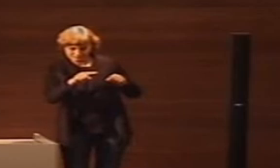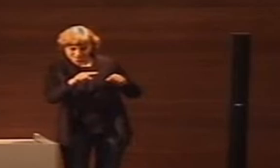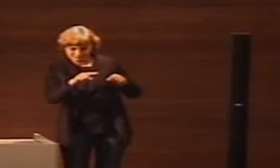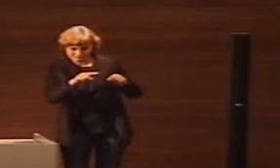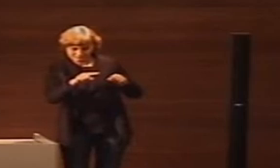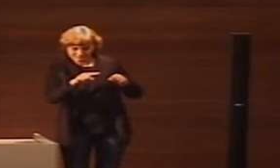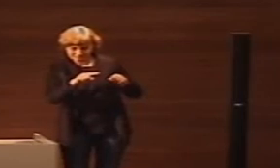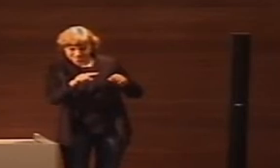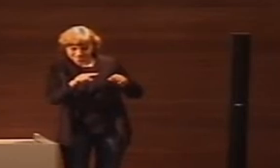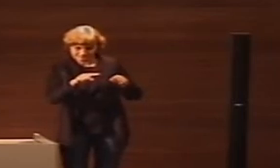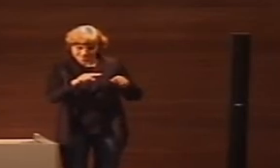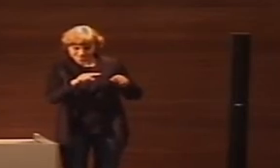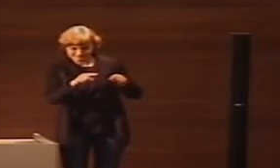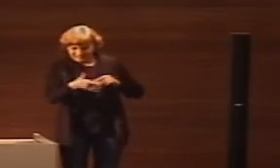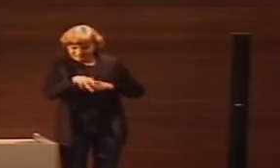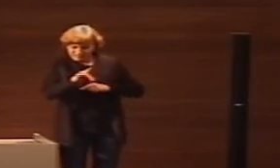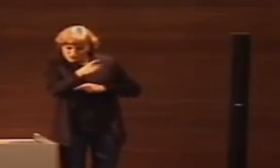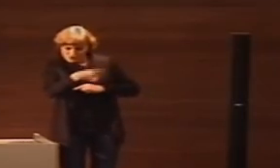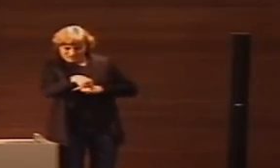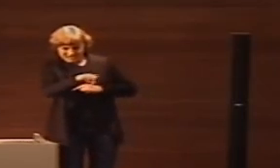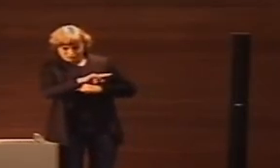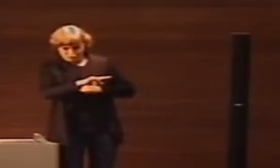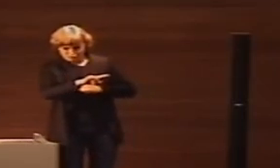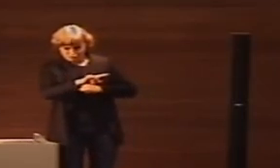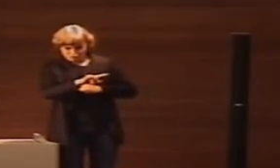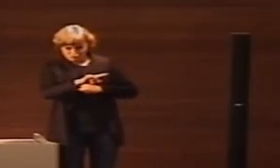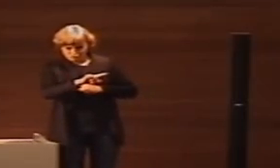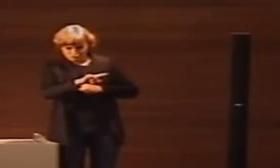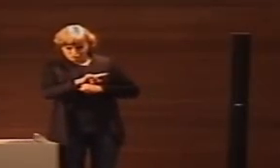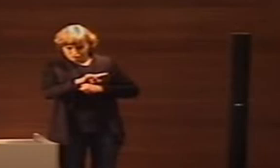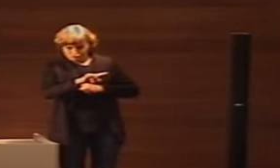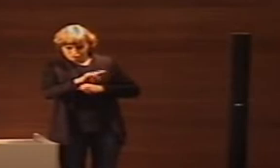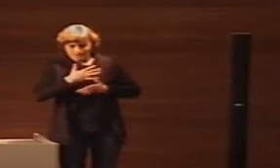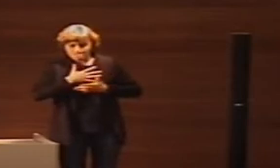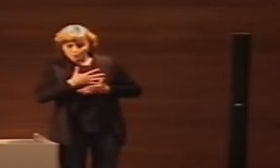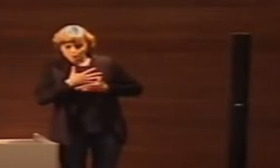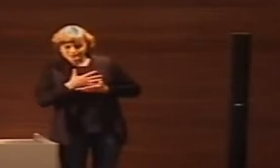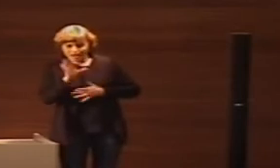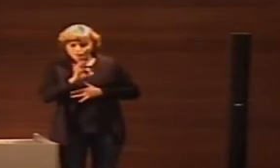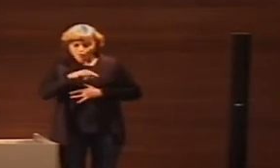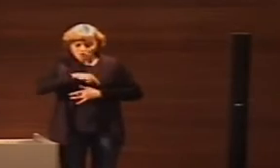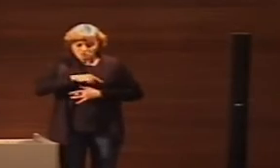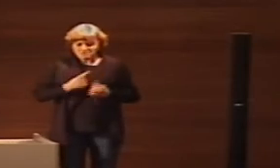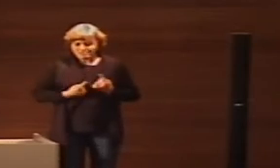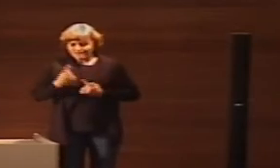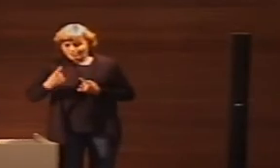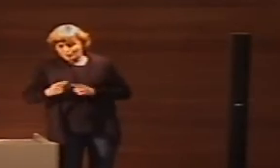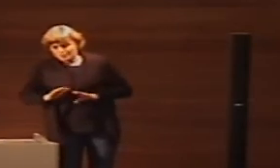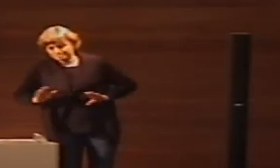al final es hasta qué punto quieres implementar estos instrumentos más coercitivos o no.